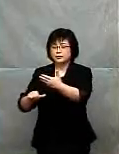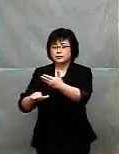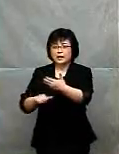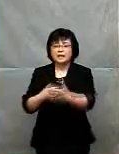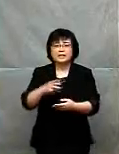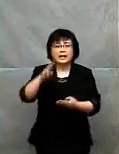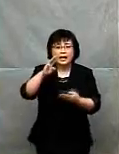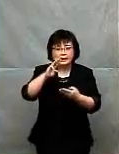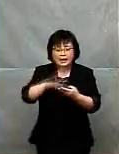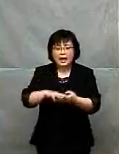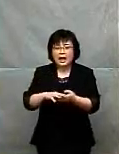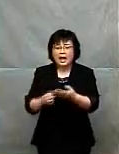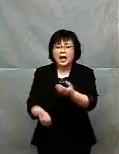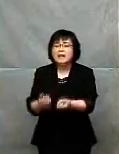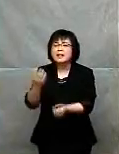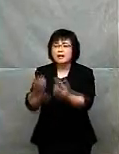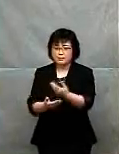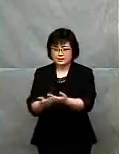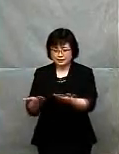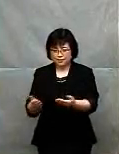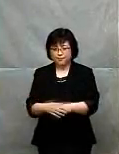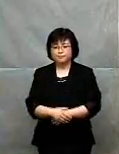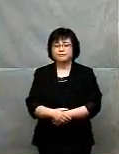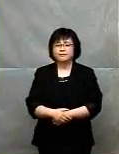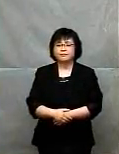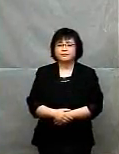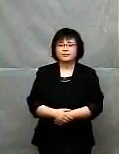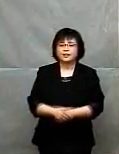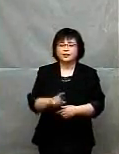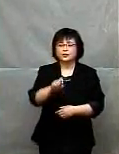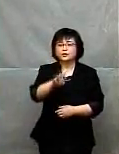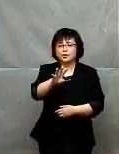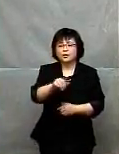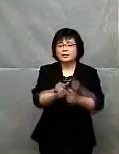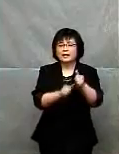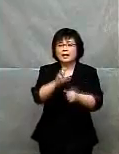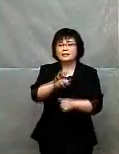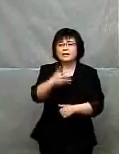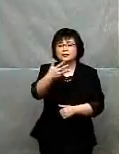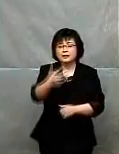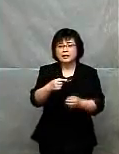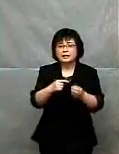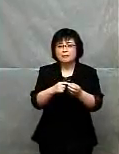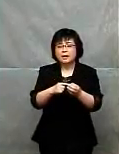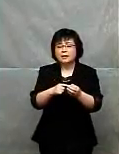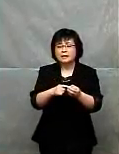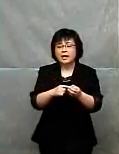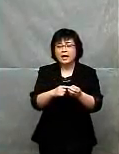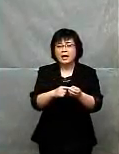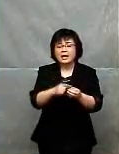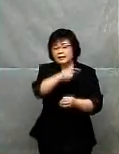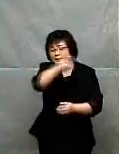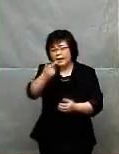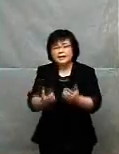酒田花火ショー、14日に第38回山形大花火大